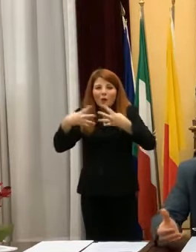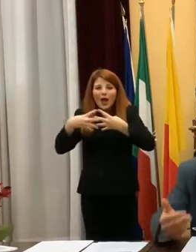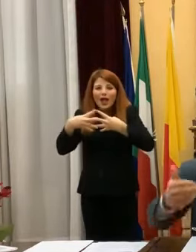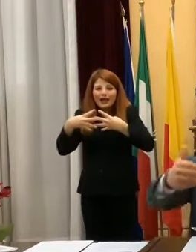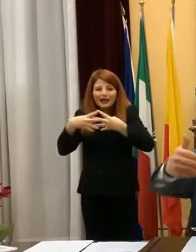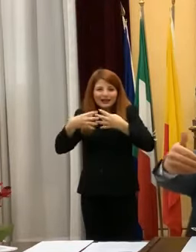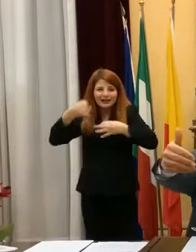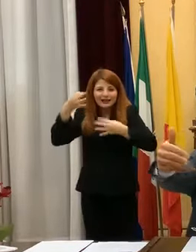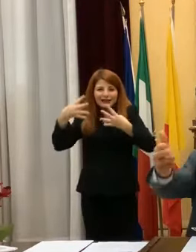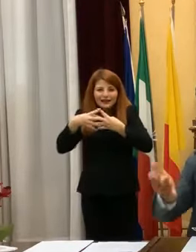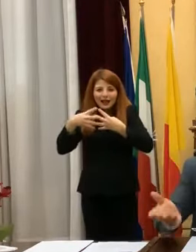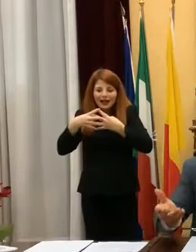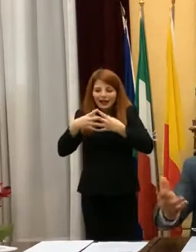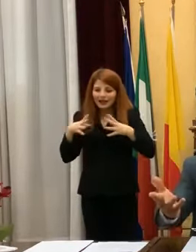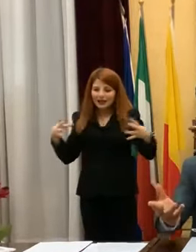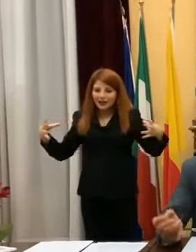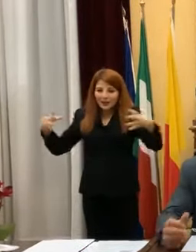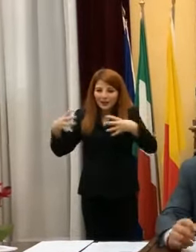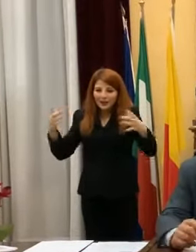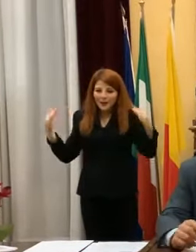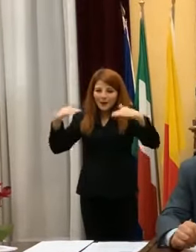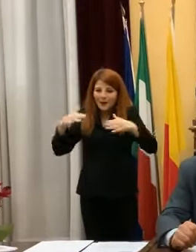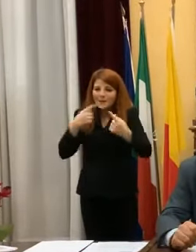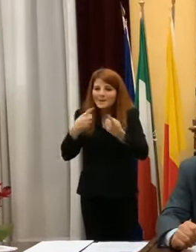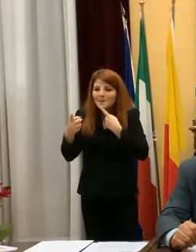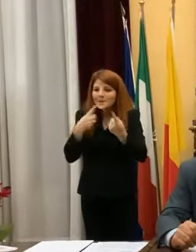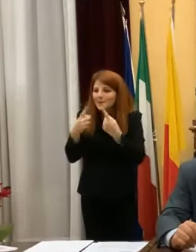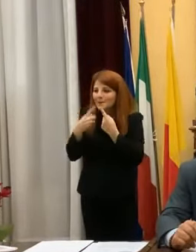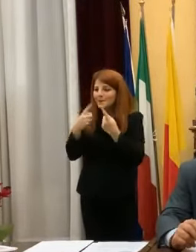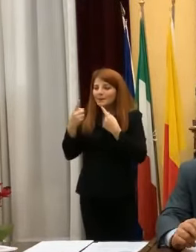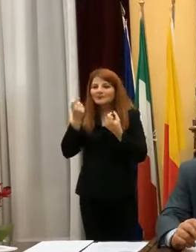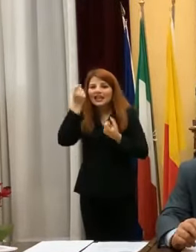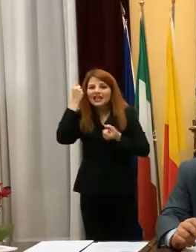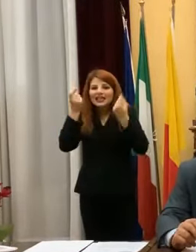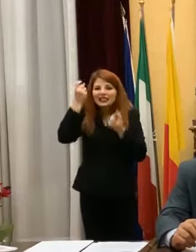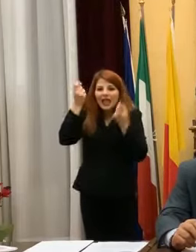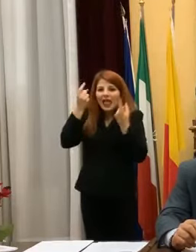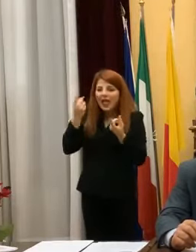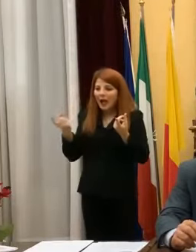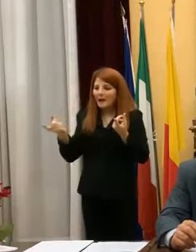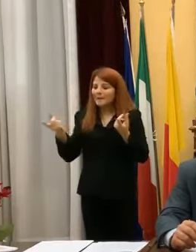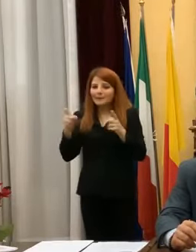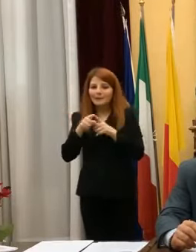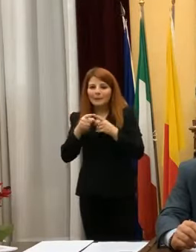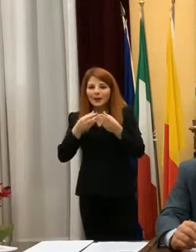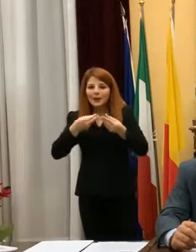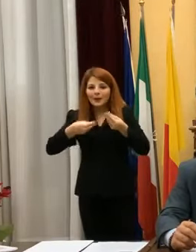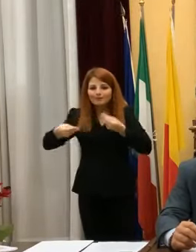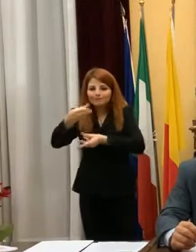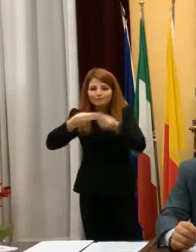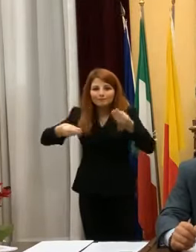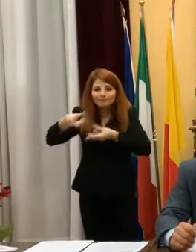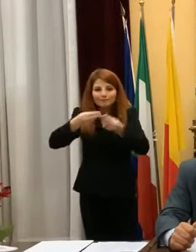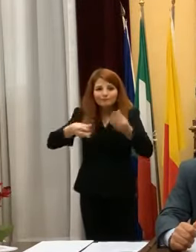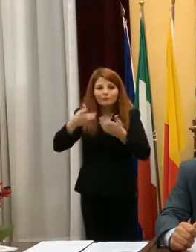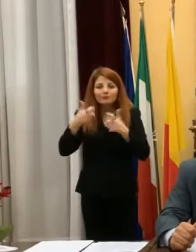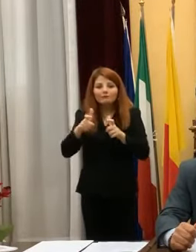che stavamo per combattere, di questo nemico invisibile ma pericoloso. C'era anche un vuoto